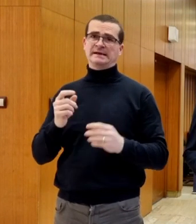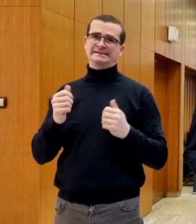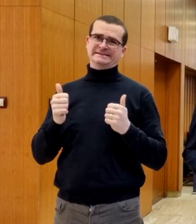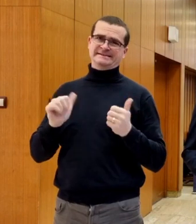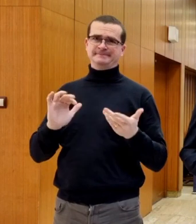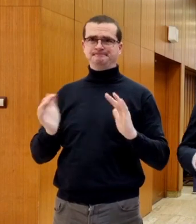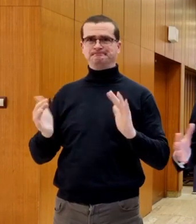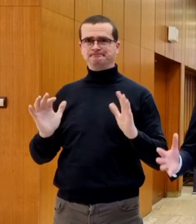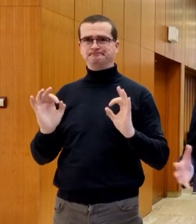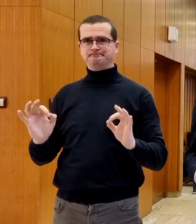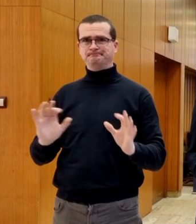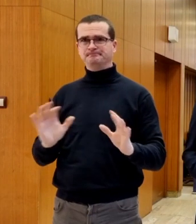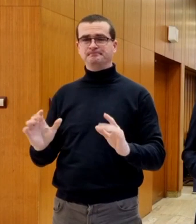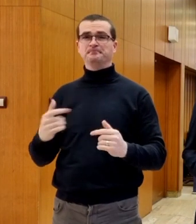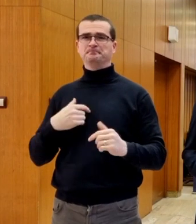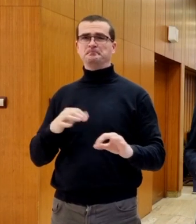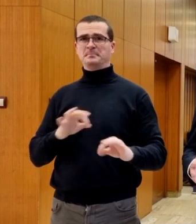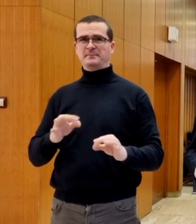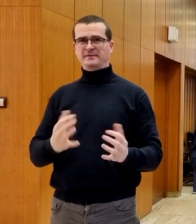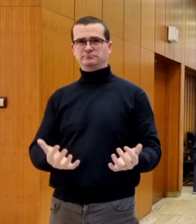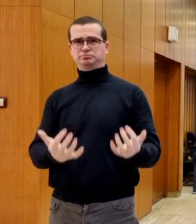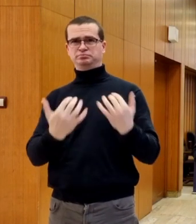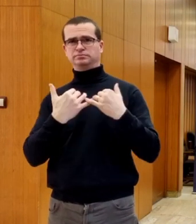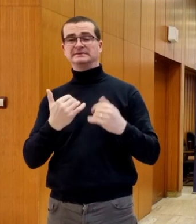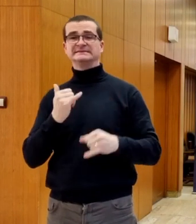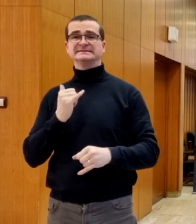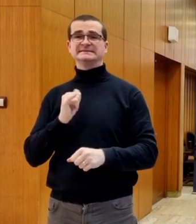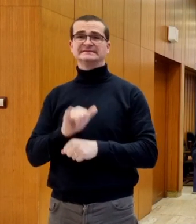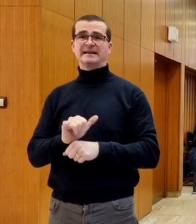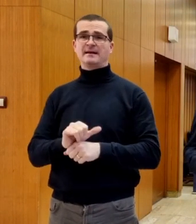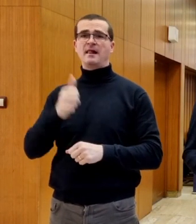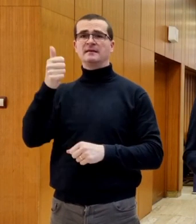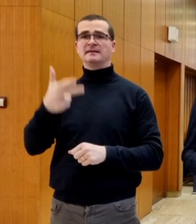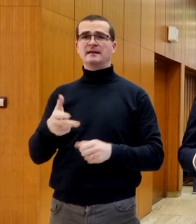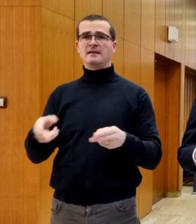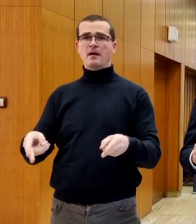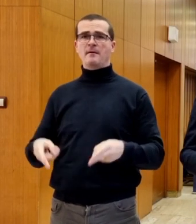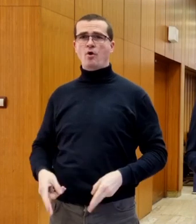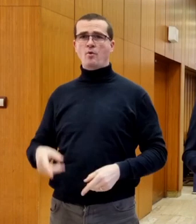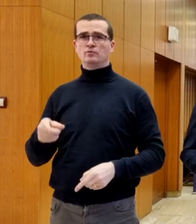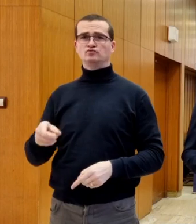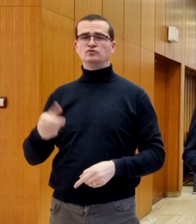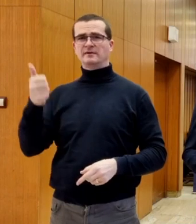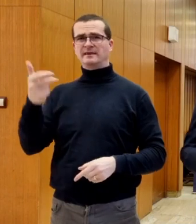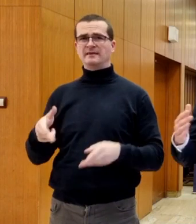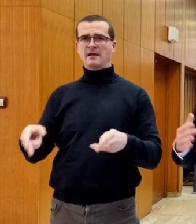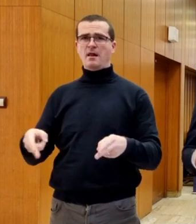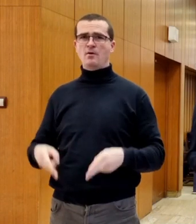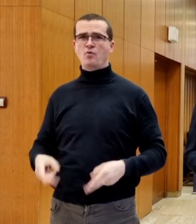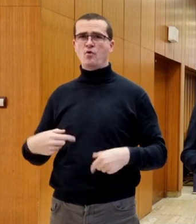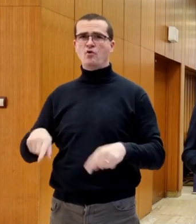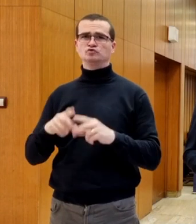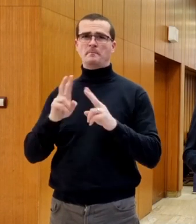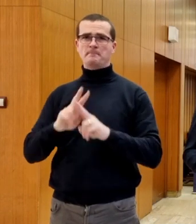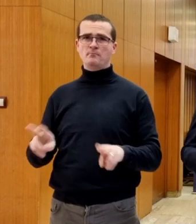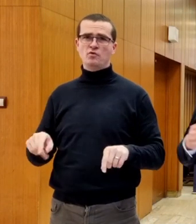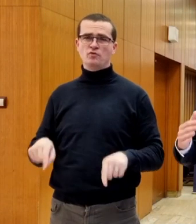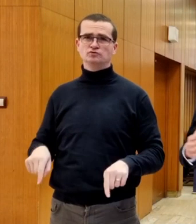sme pripravení na narast počtov. Nie sme zatiaľ ani na tretine lôžok, alebo pohybujeme sa okolo tretiny lôžok